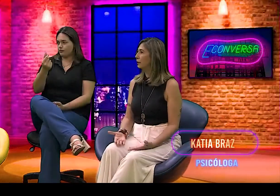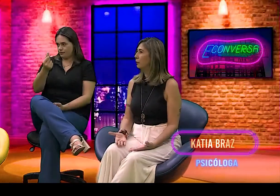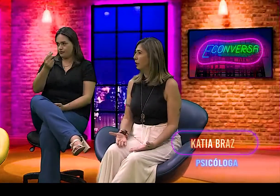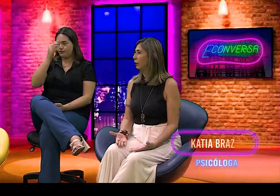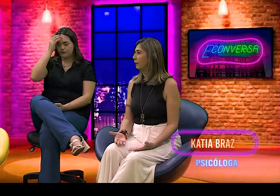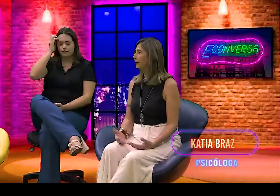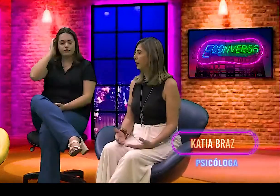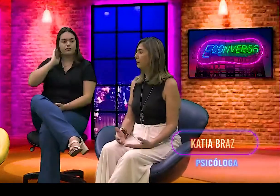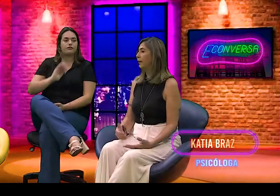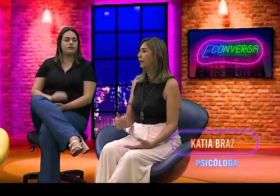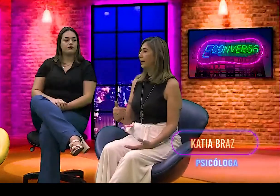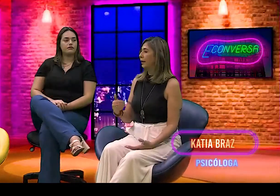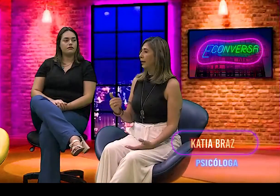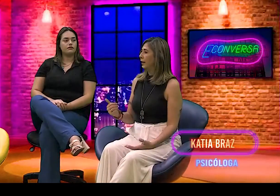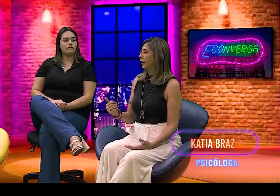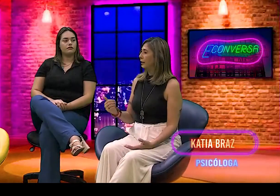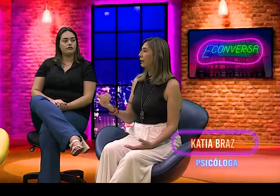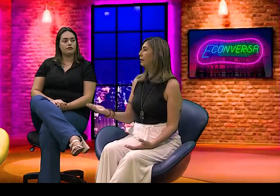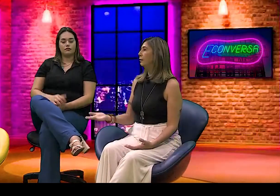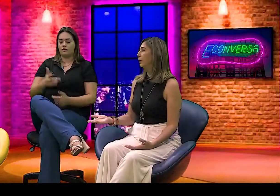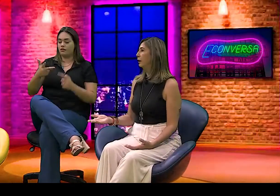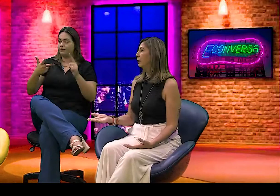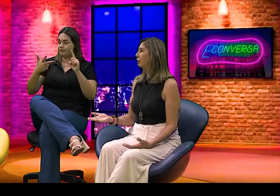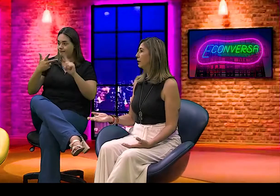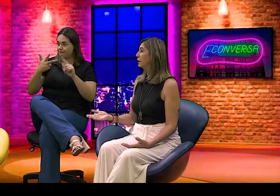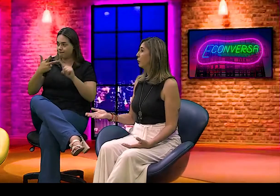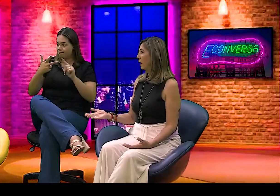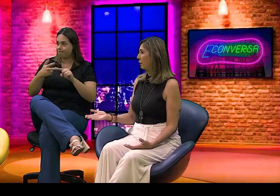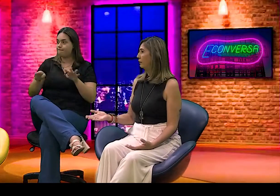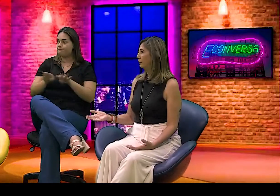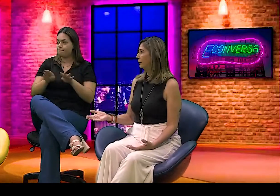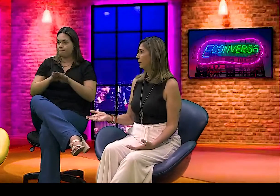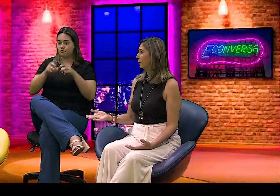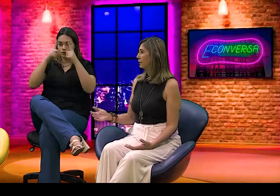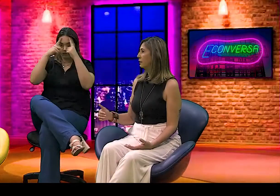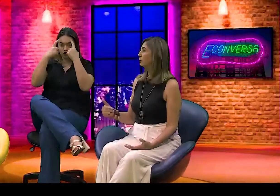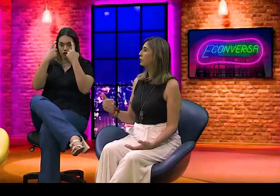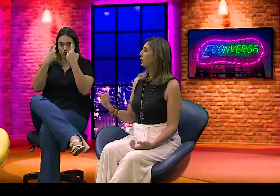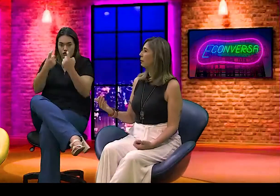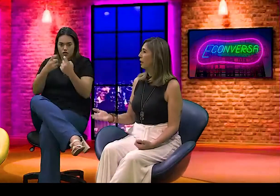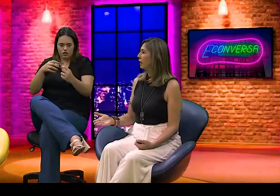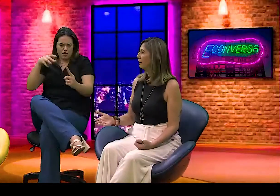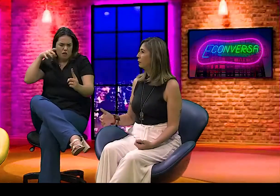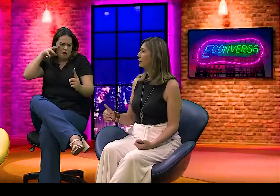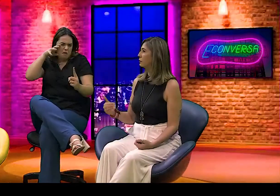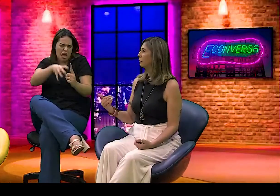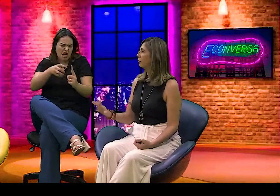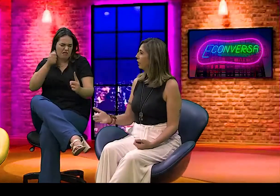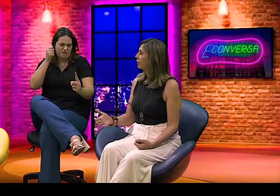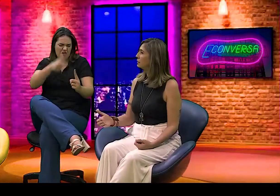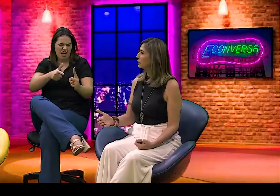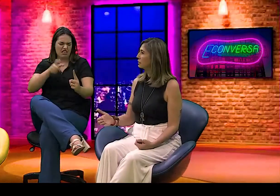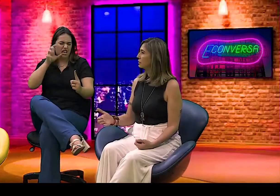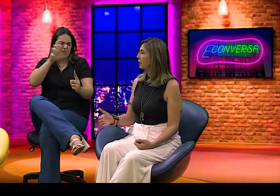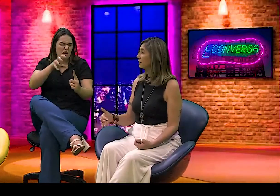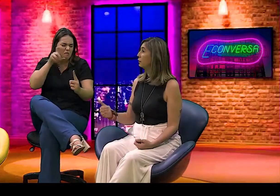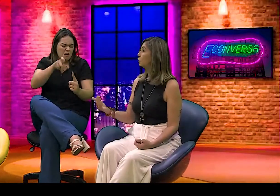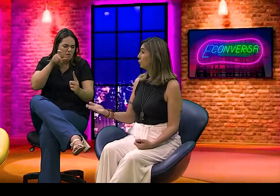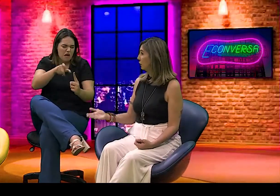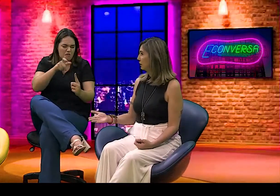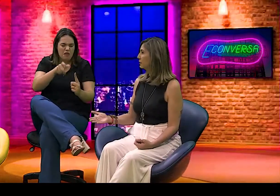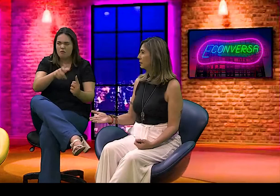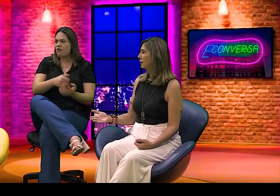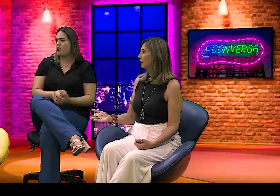violência patrimonial, né? Tem também a violência moral, são os xingamentos, as ofensas, né,